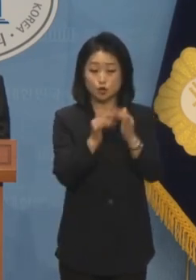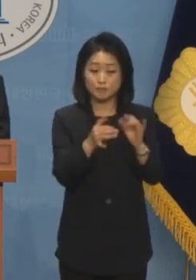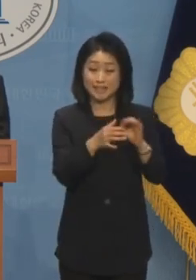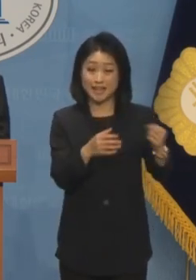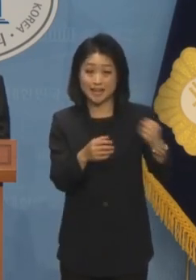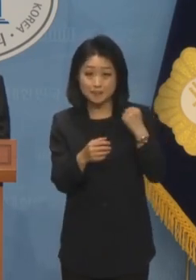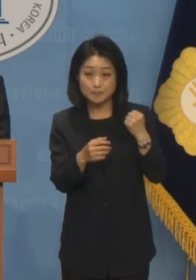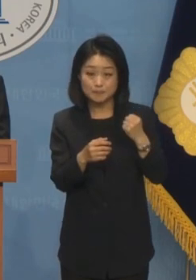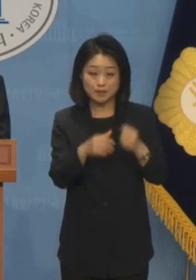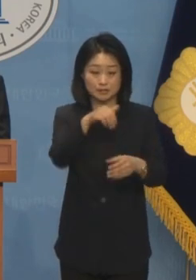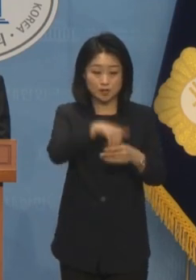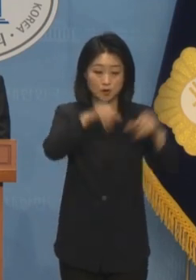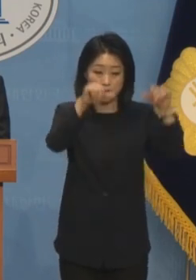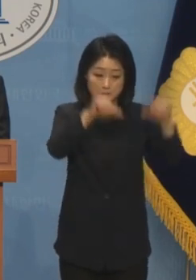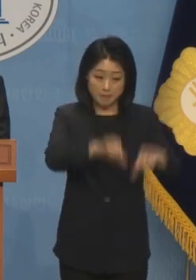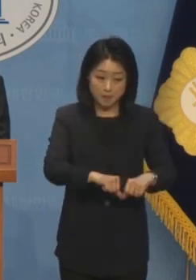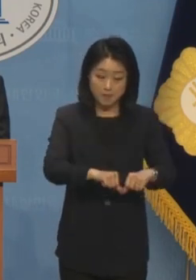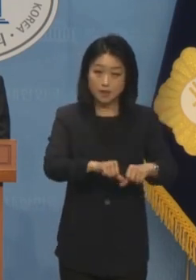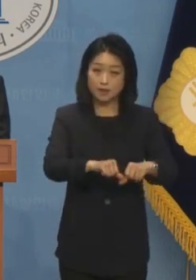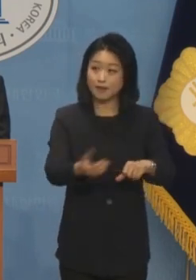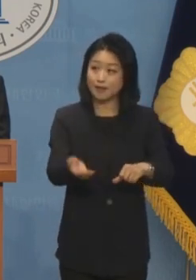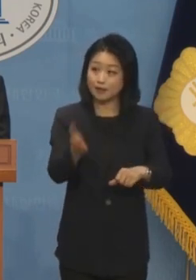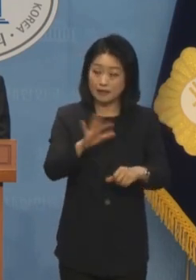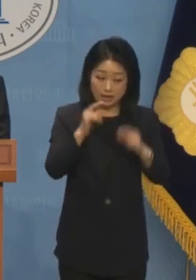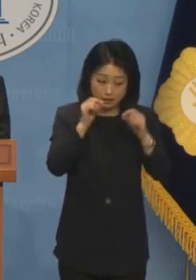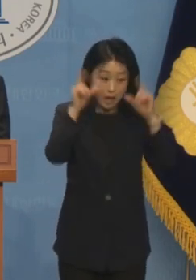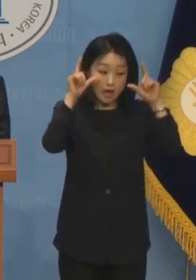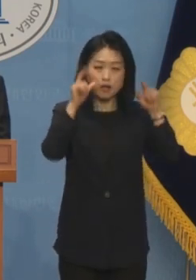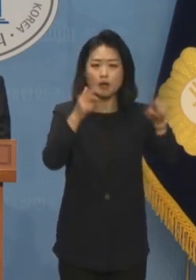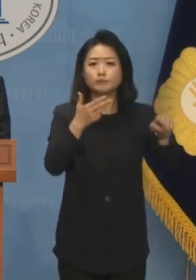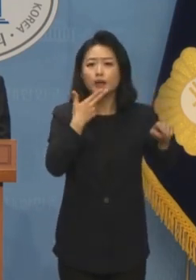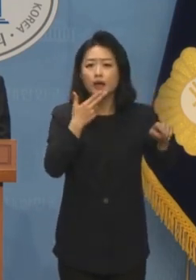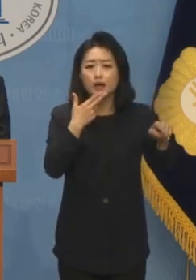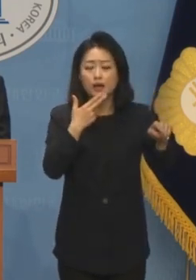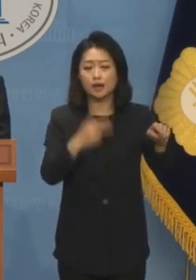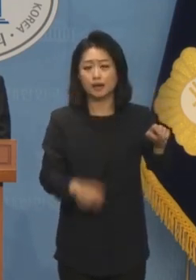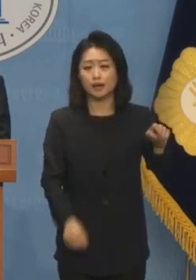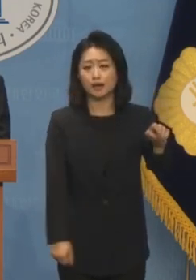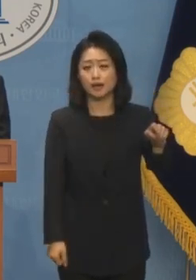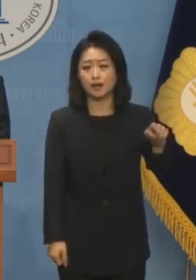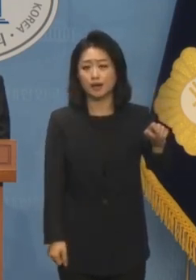국민의힘은 총선 패배에도 조금도 깨달은 점이 없습니까?